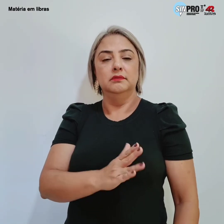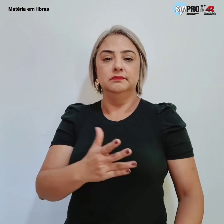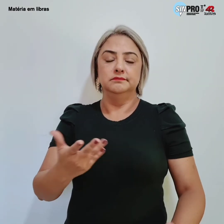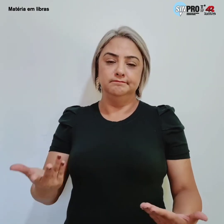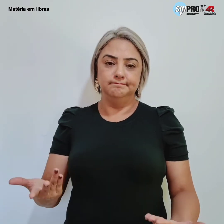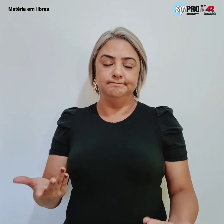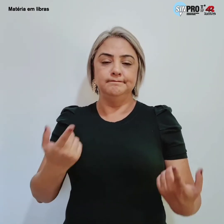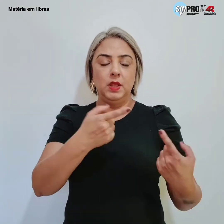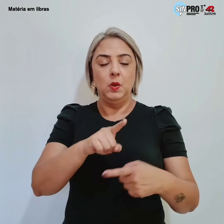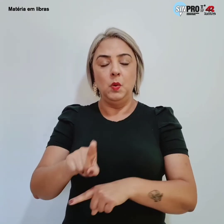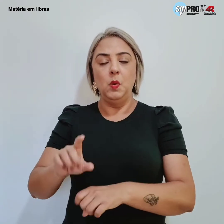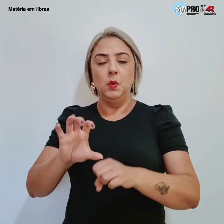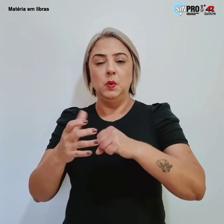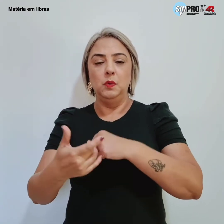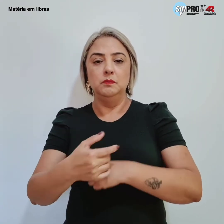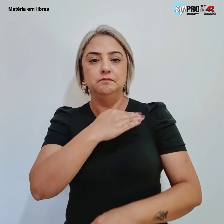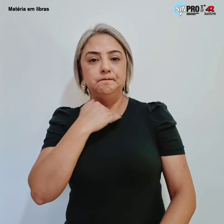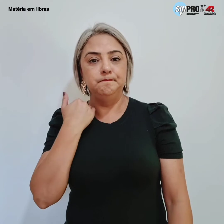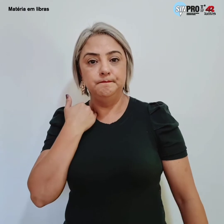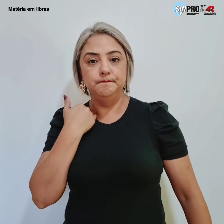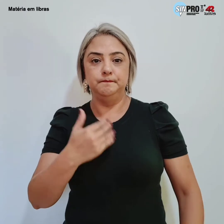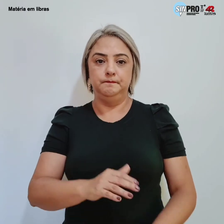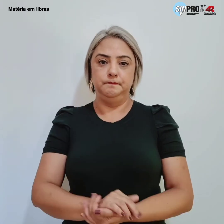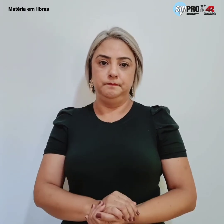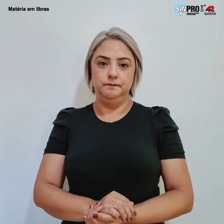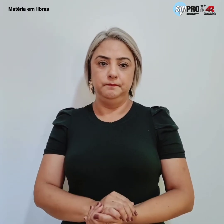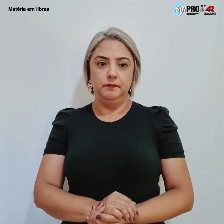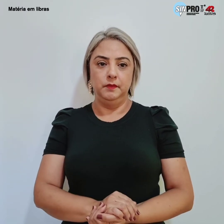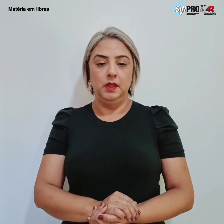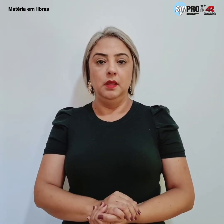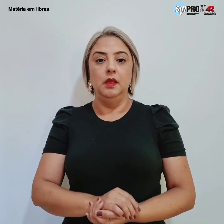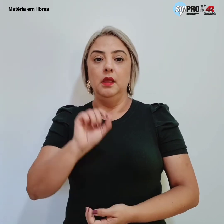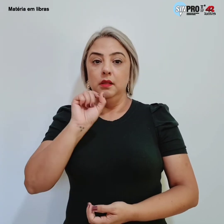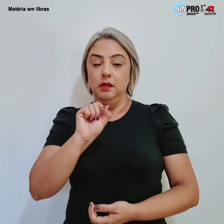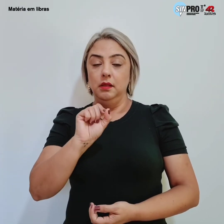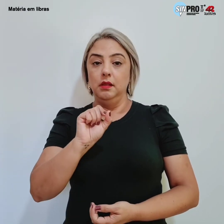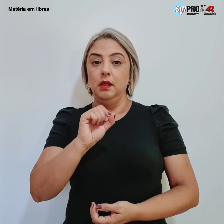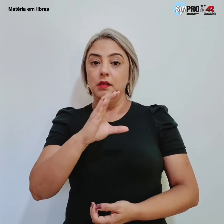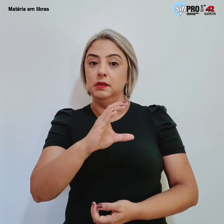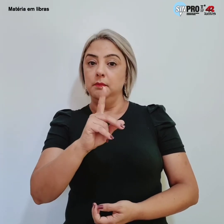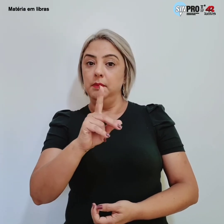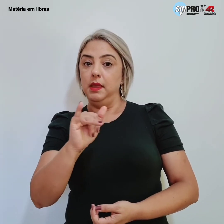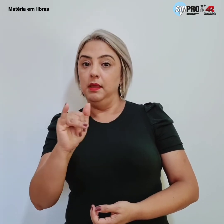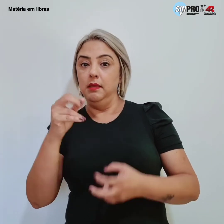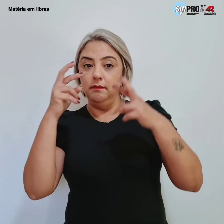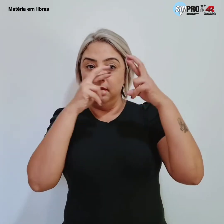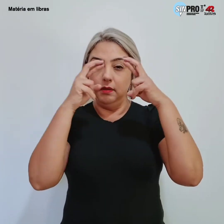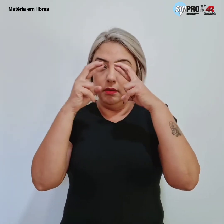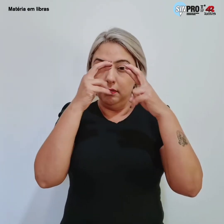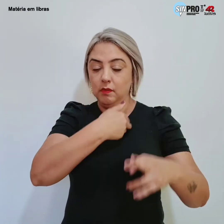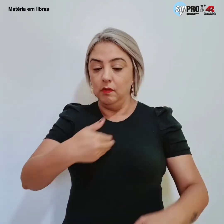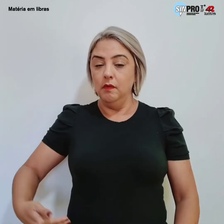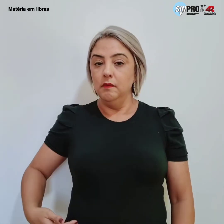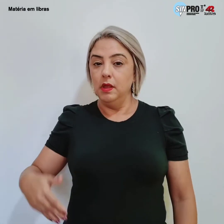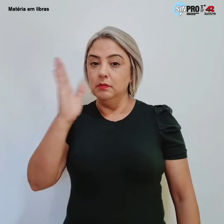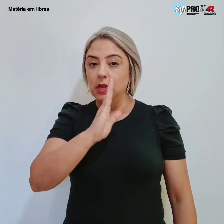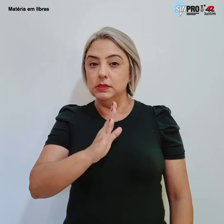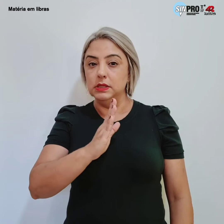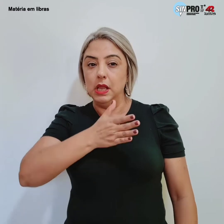da vacinação contra o vírus mortal. Segundo a CPI da Covid, o governo brasileiro